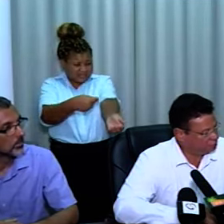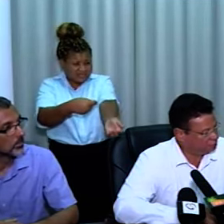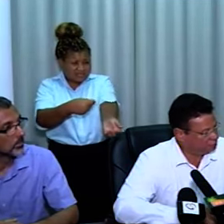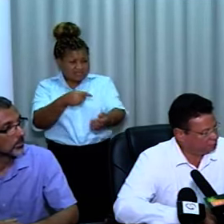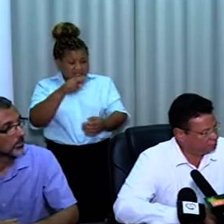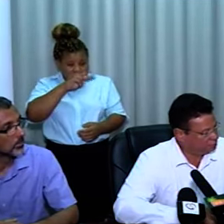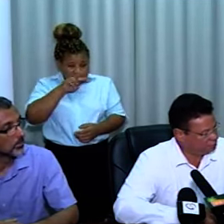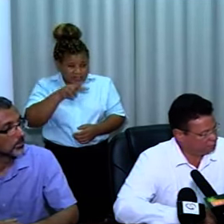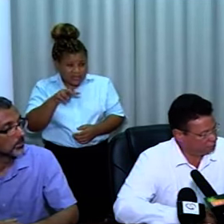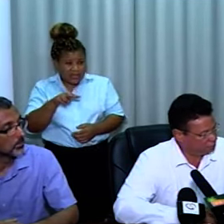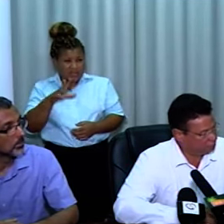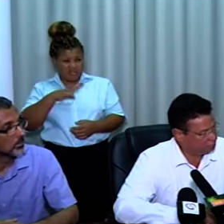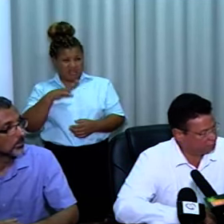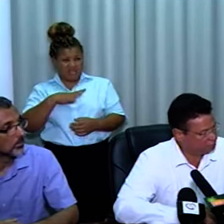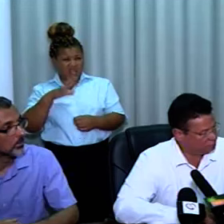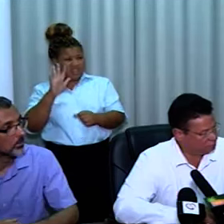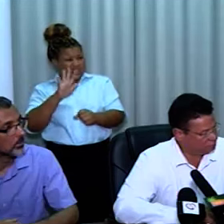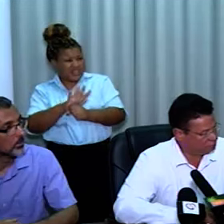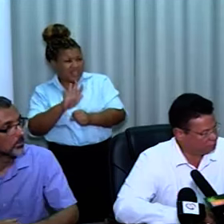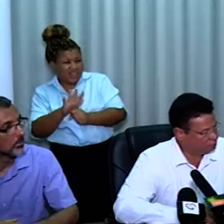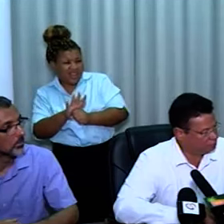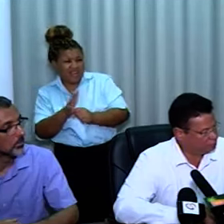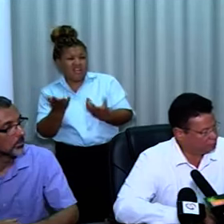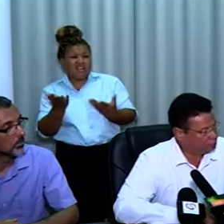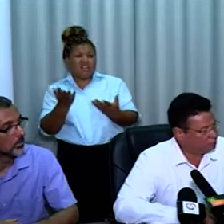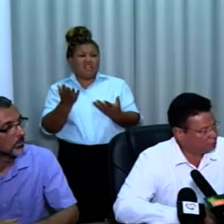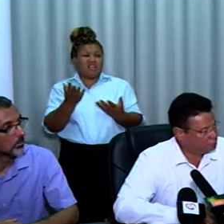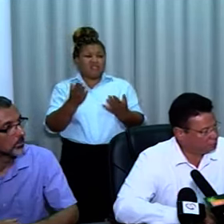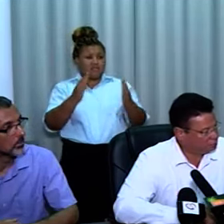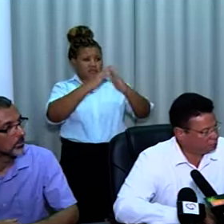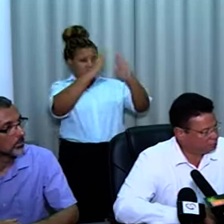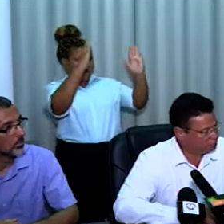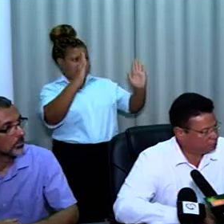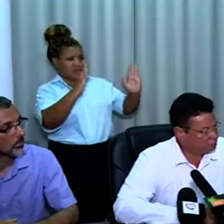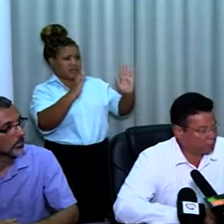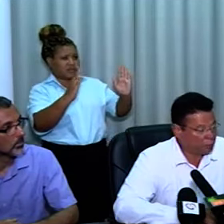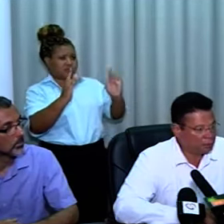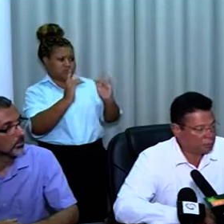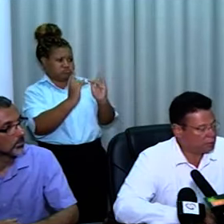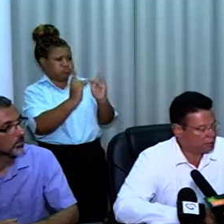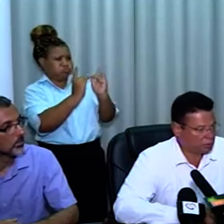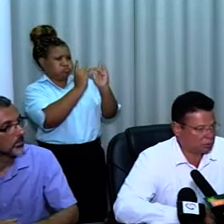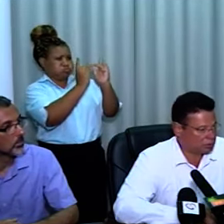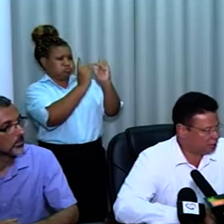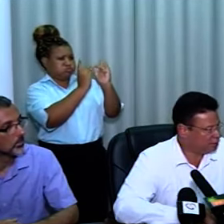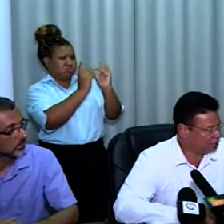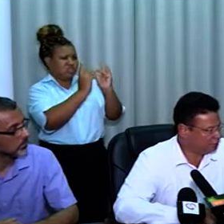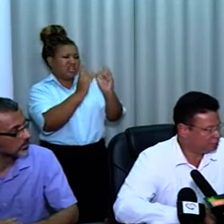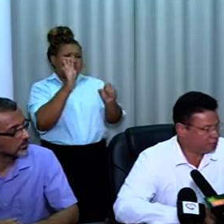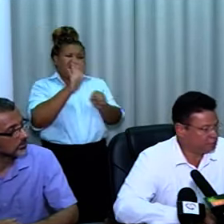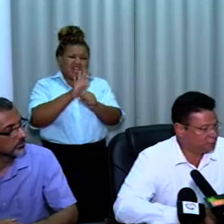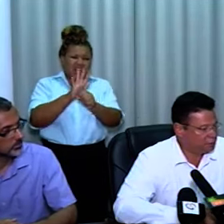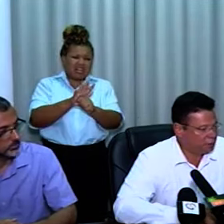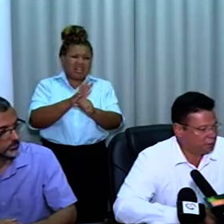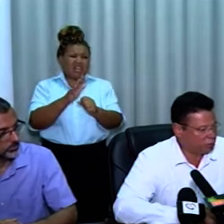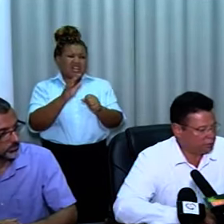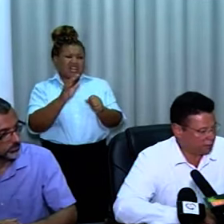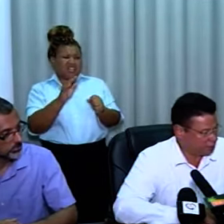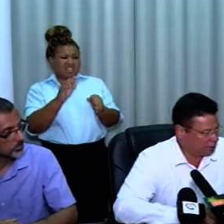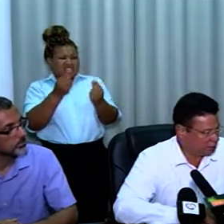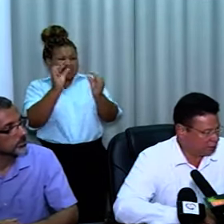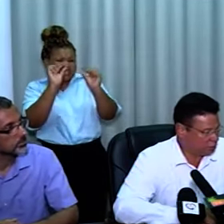qu'ils ont un assez de place pour mettre du monde si le côté augmenté et si plein qui arrive? Oui, bonne question, très très relevante.